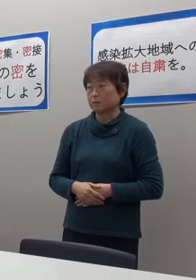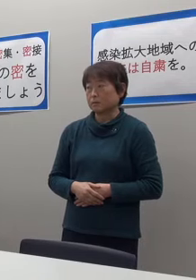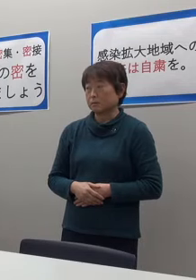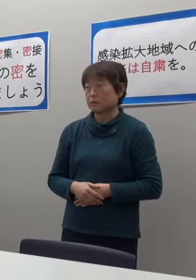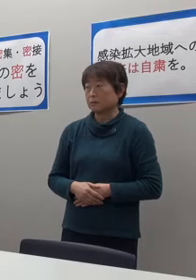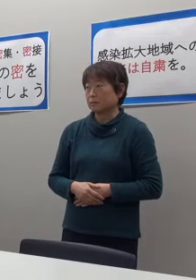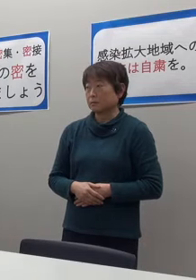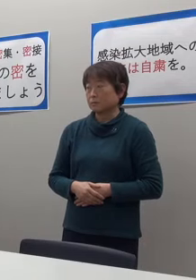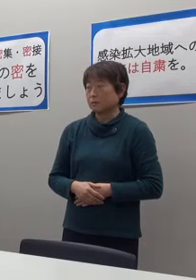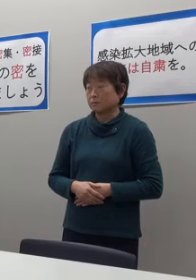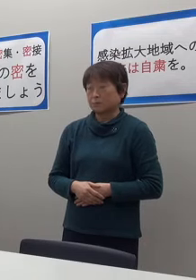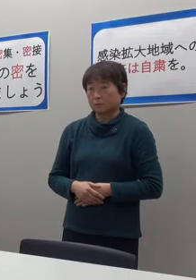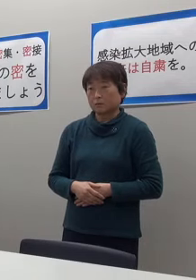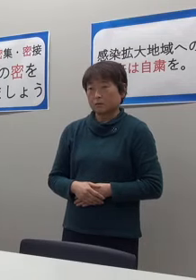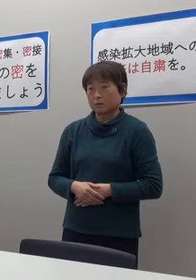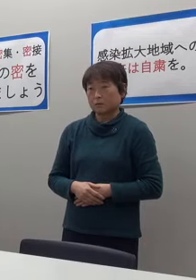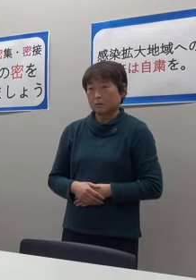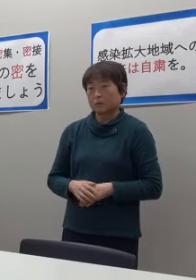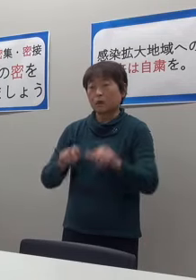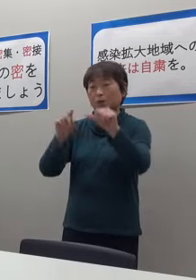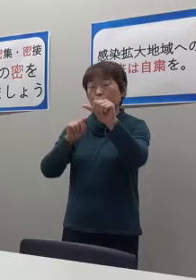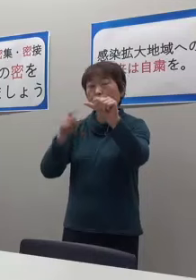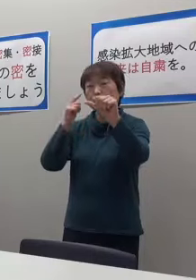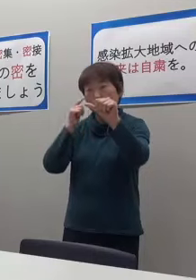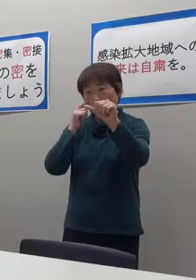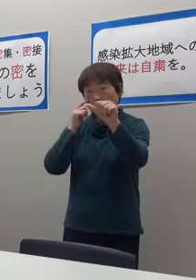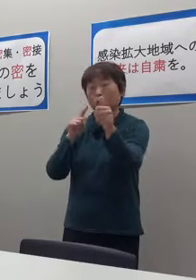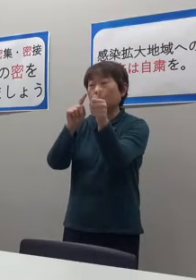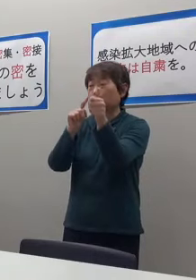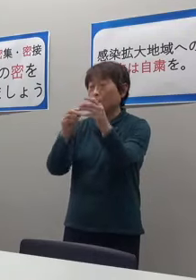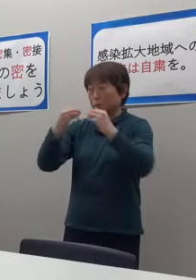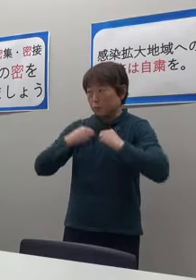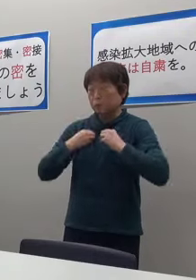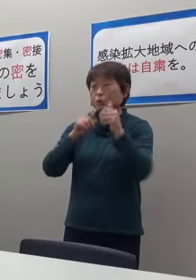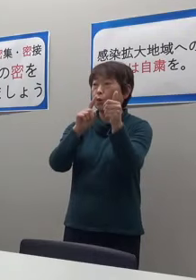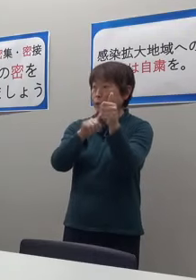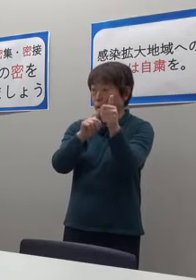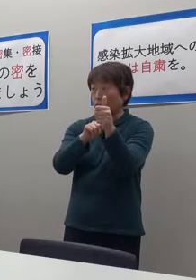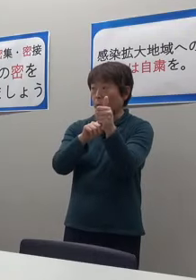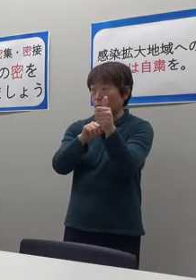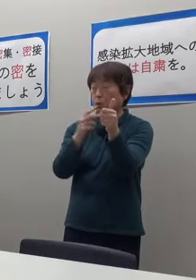って言ってました。その5例目の方の兄弟が通われているっていうこと、 小学校。